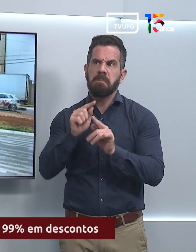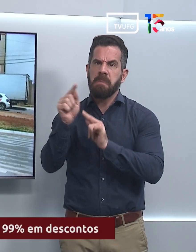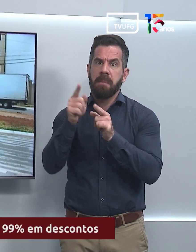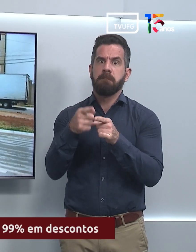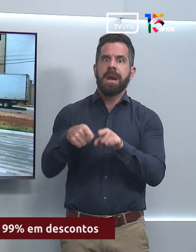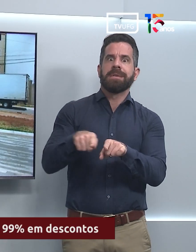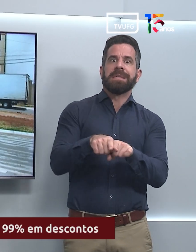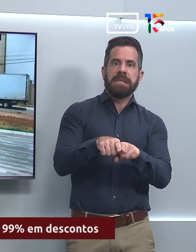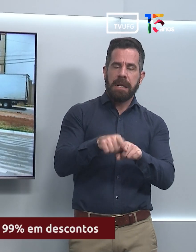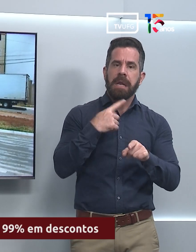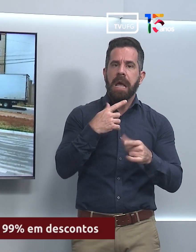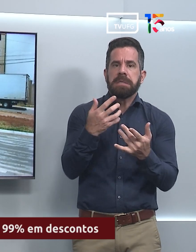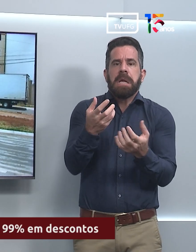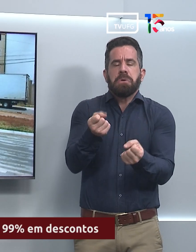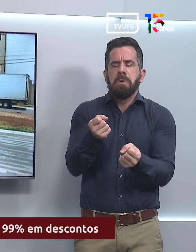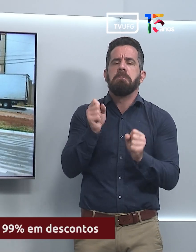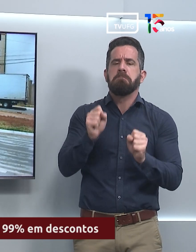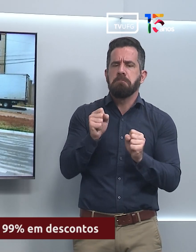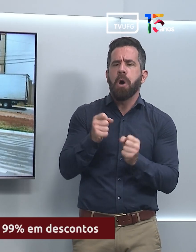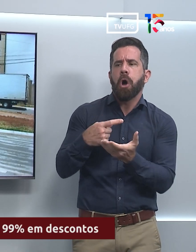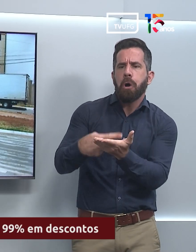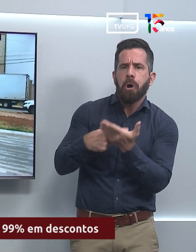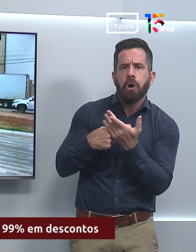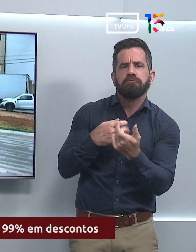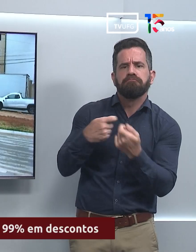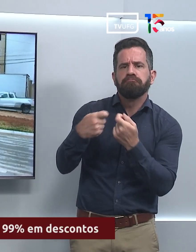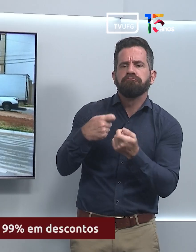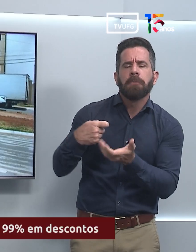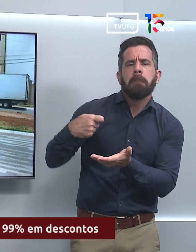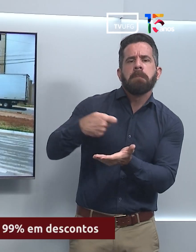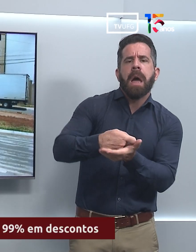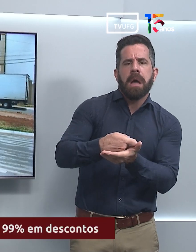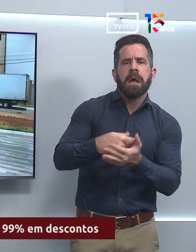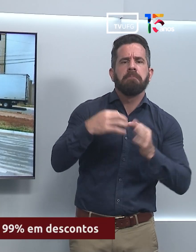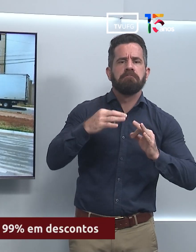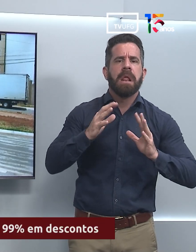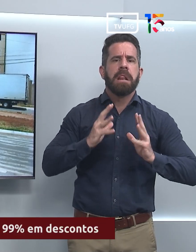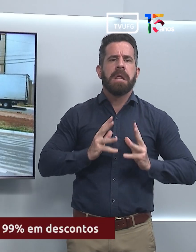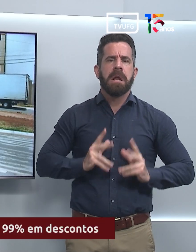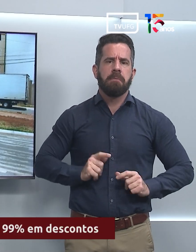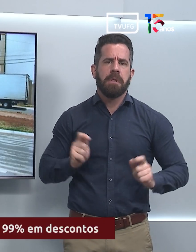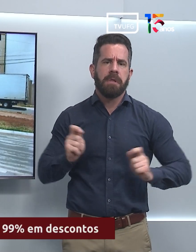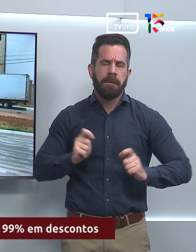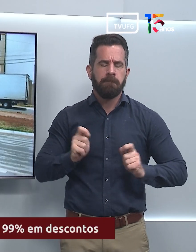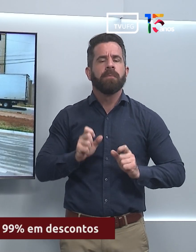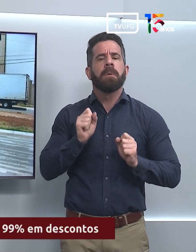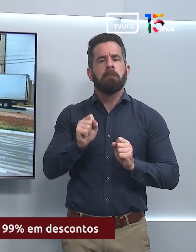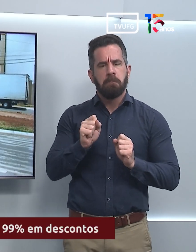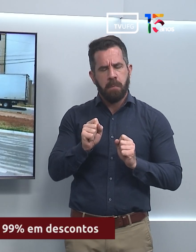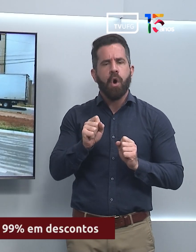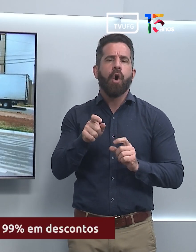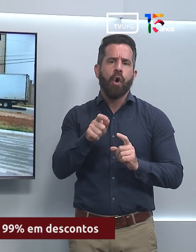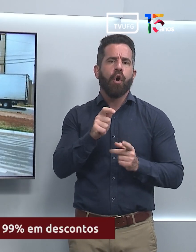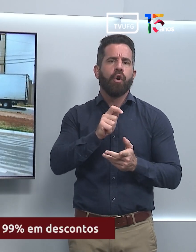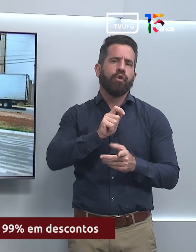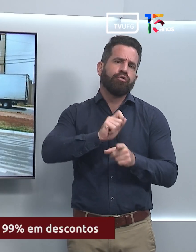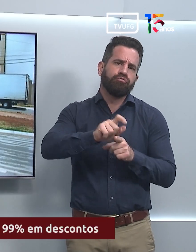que já começou e vai até o dia 30 de novembro. Sobre parcelamento, é possível parcelar dívidas a partir